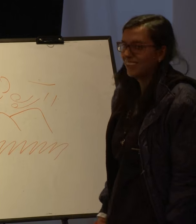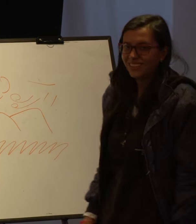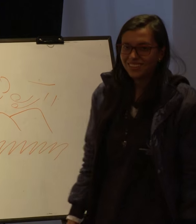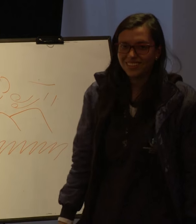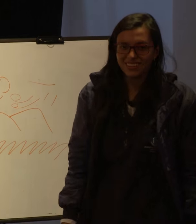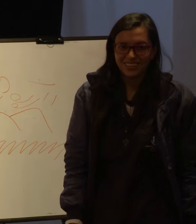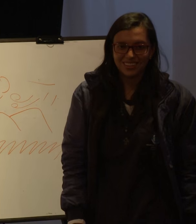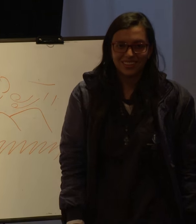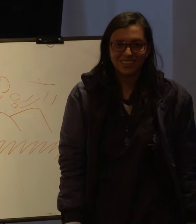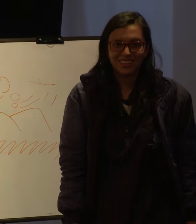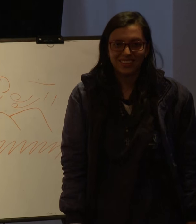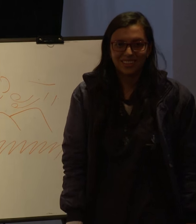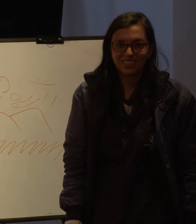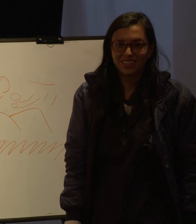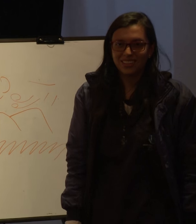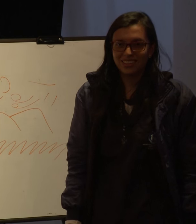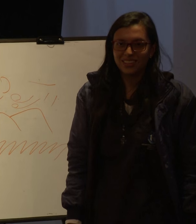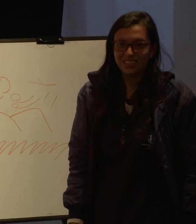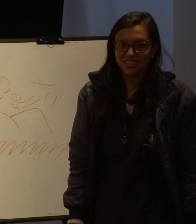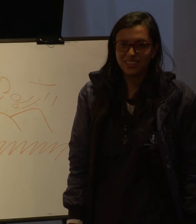¿Listo? ¿Algo falta?